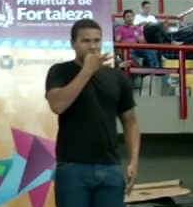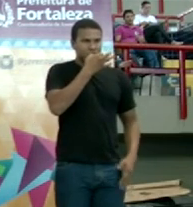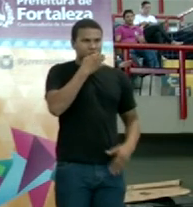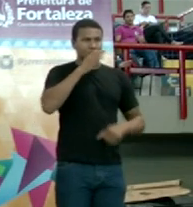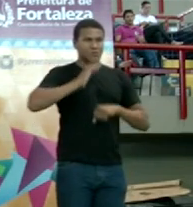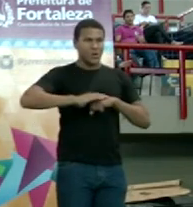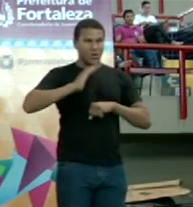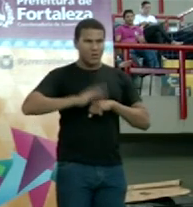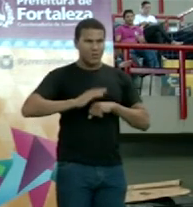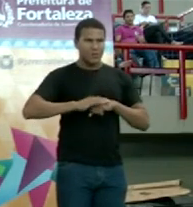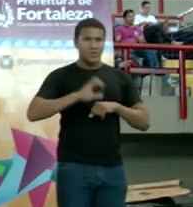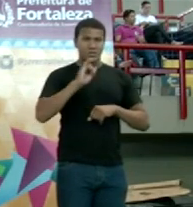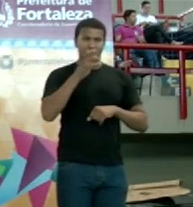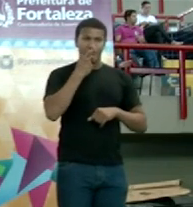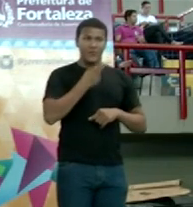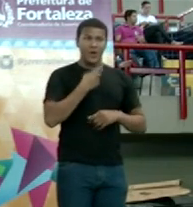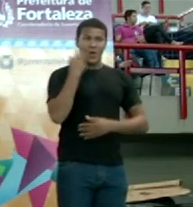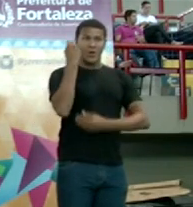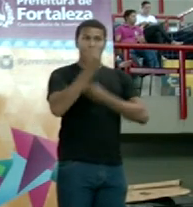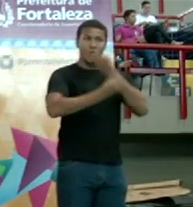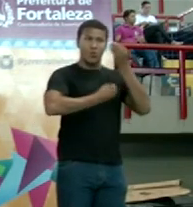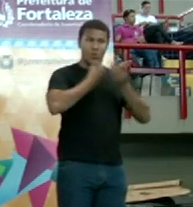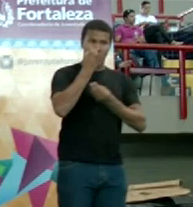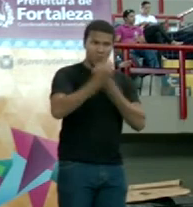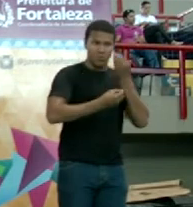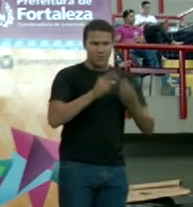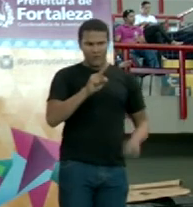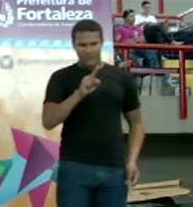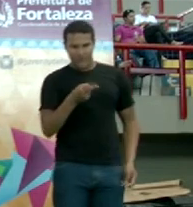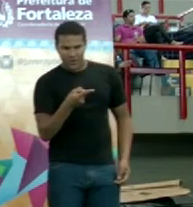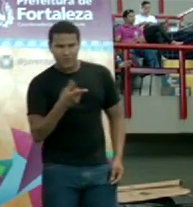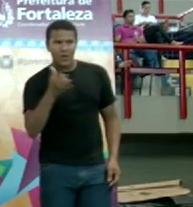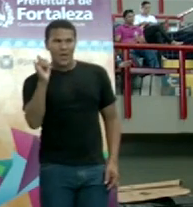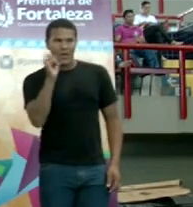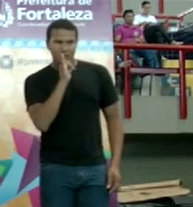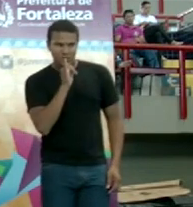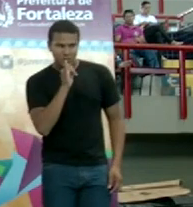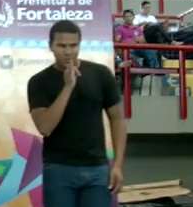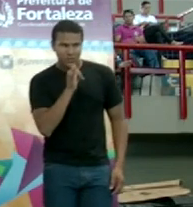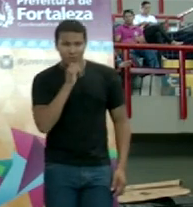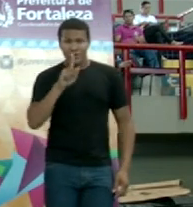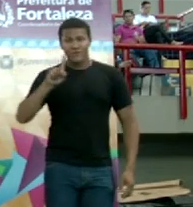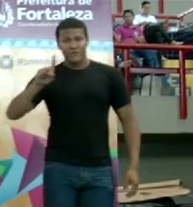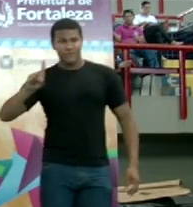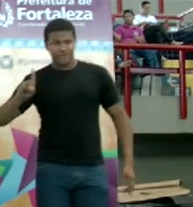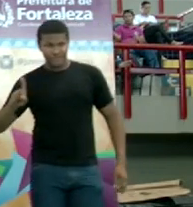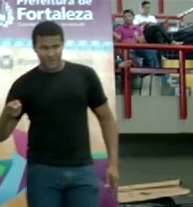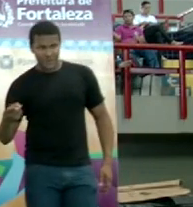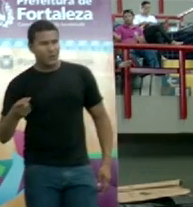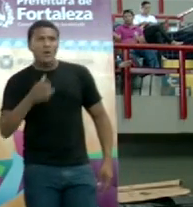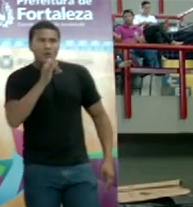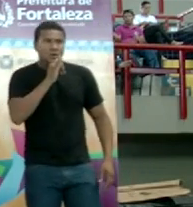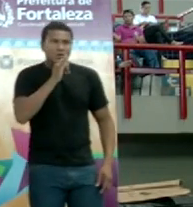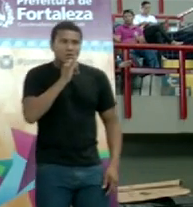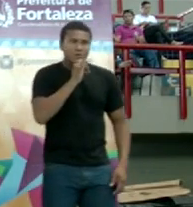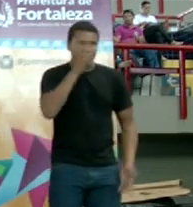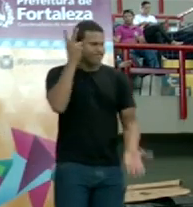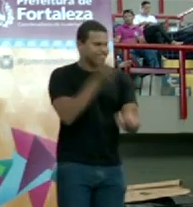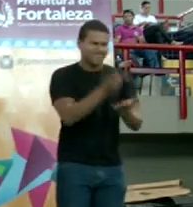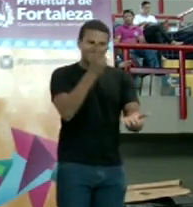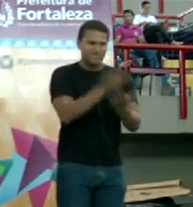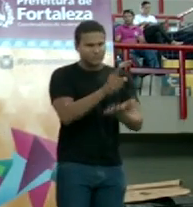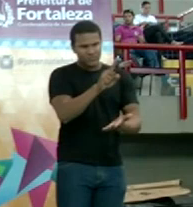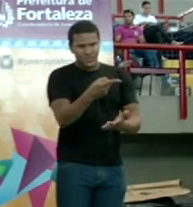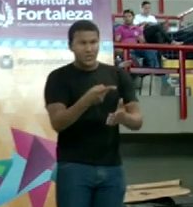você diz como, vírgula, por exemplo, vírgula. O por exemplo sempre ficará entre vírgula, que ele é uma